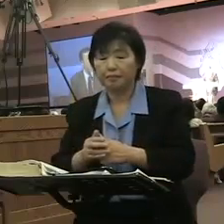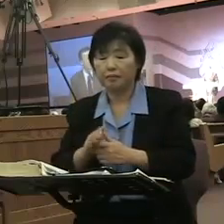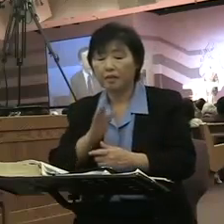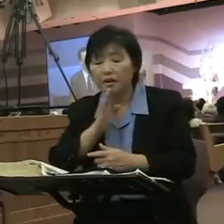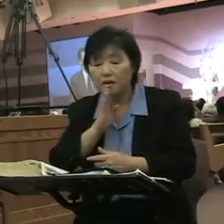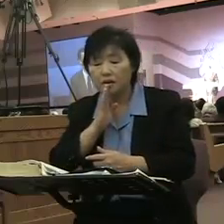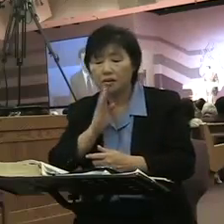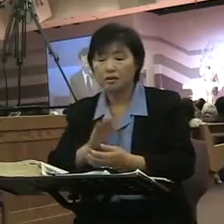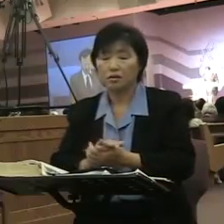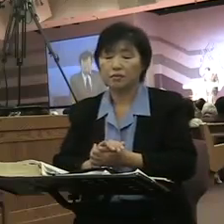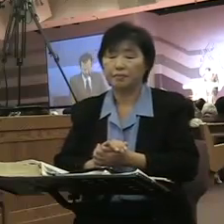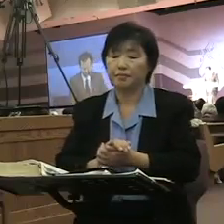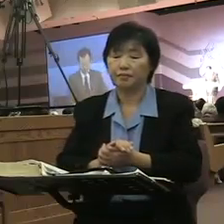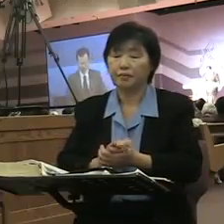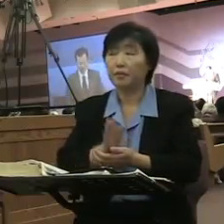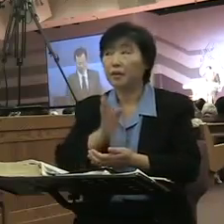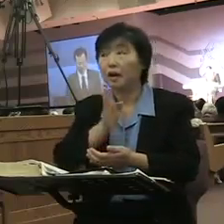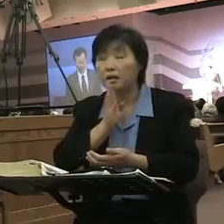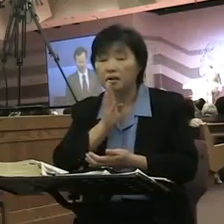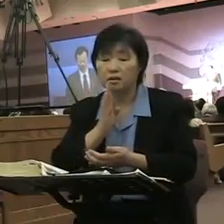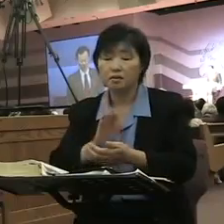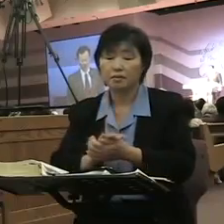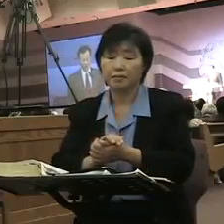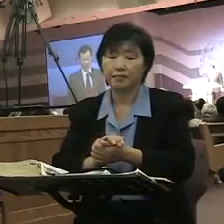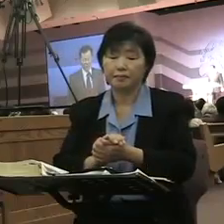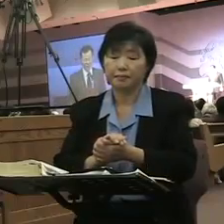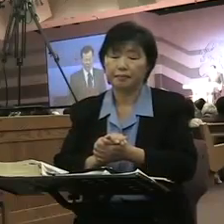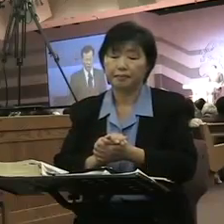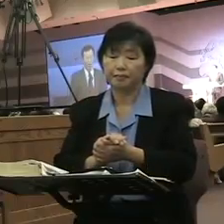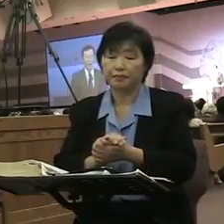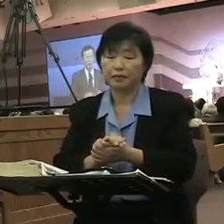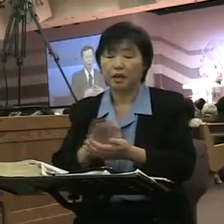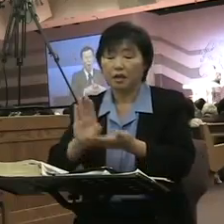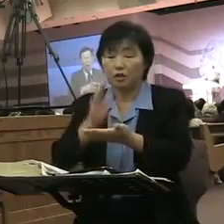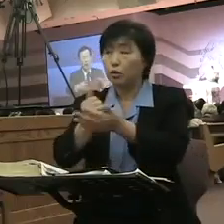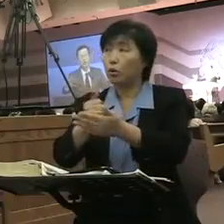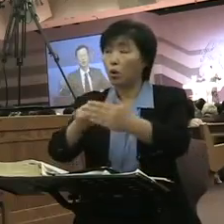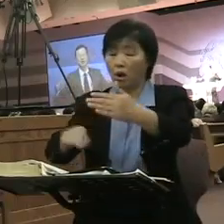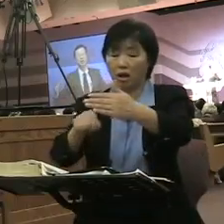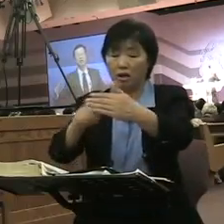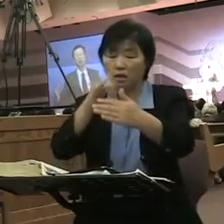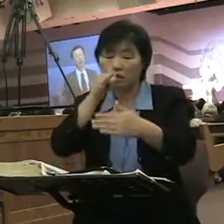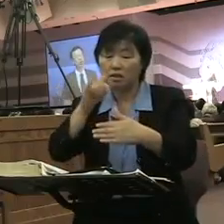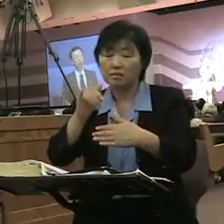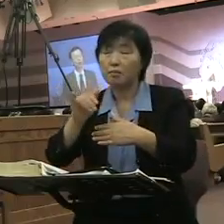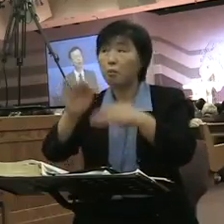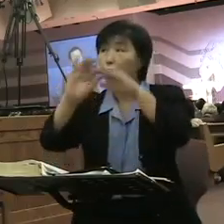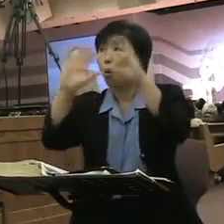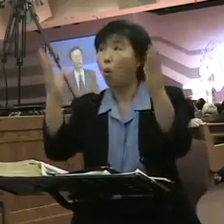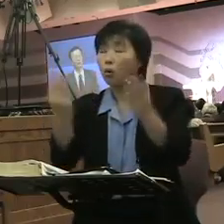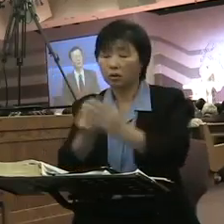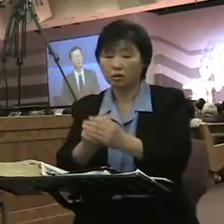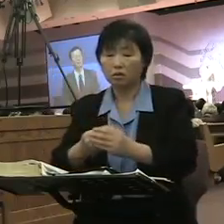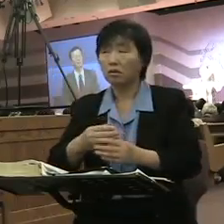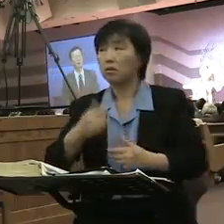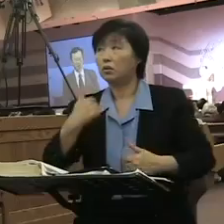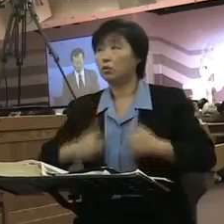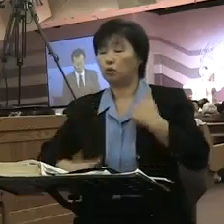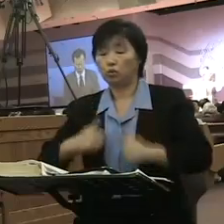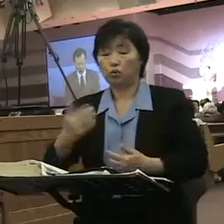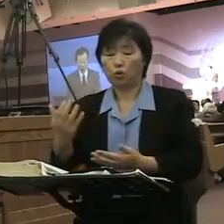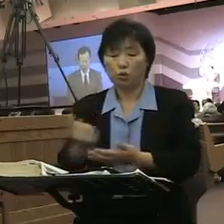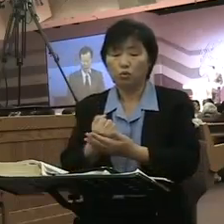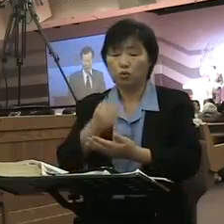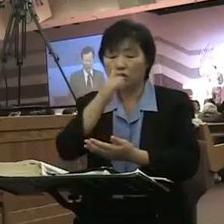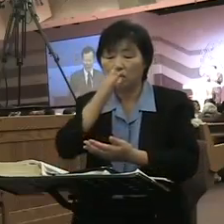당연한 것이죠. 당연한 것이죠. 그리스도 안에서 모든 것을 누릴 수 있다는 것입니다.